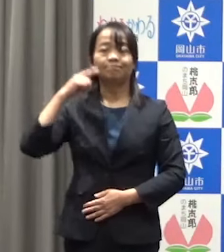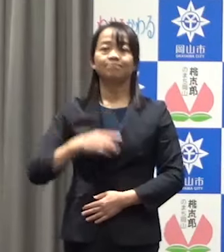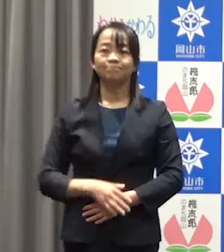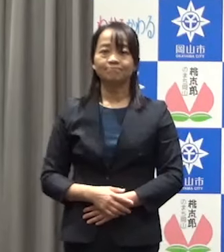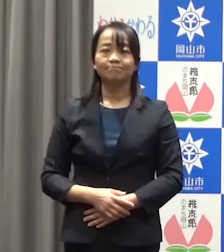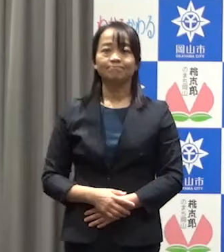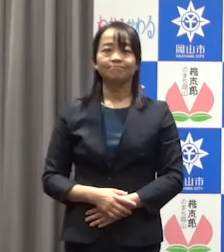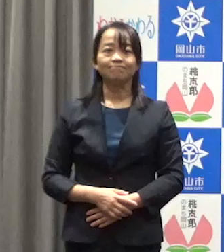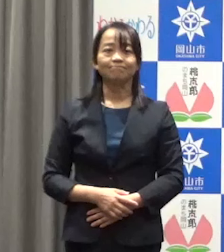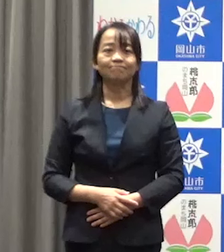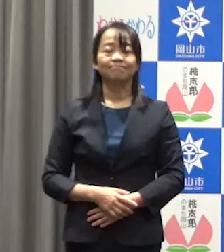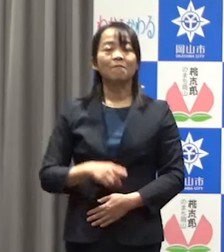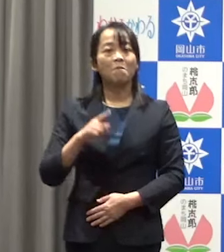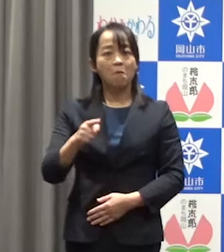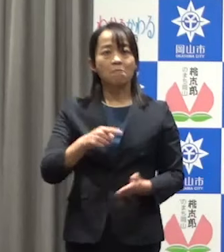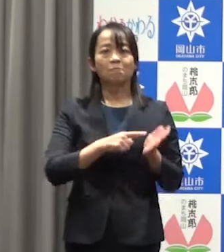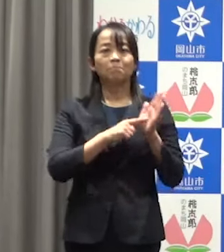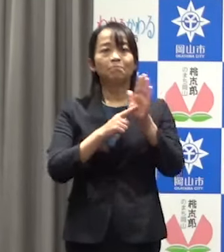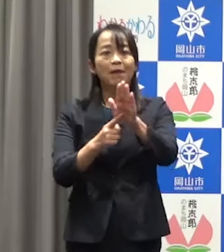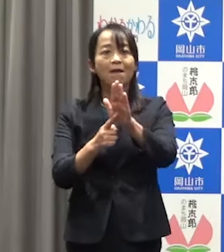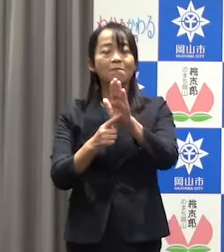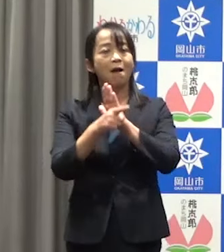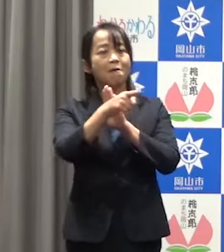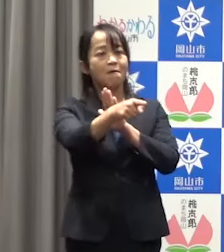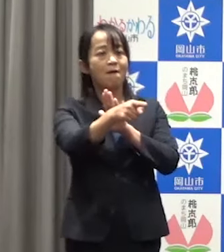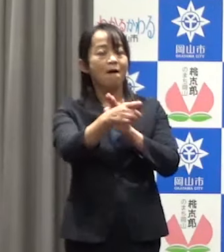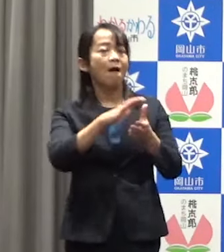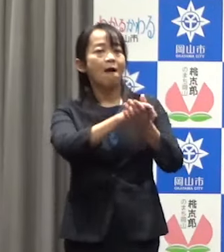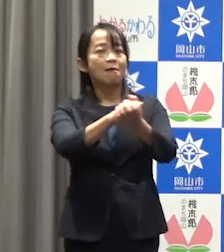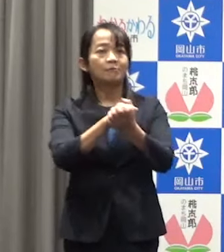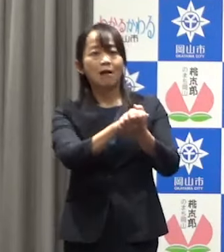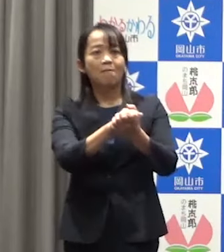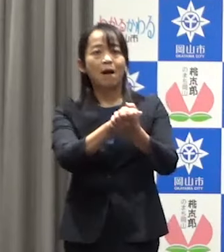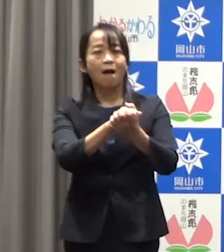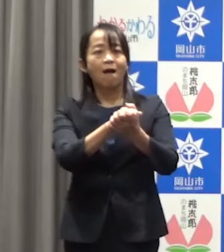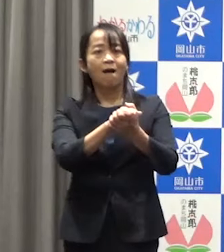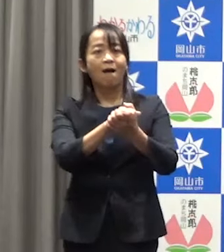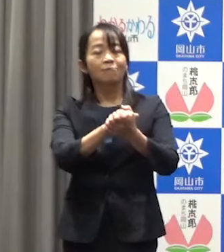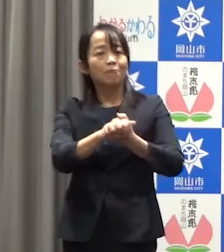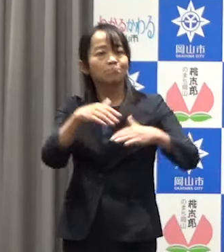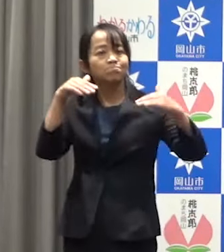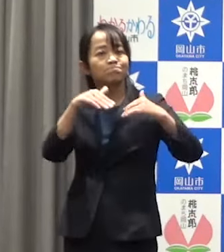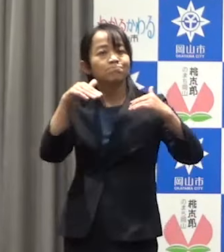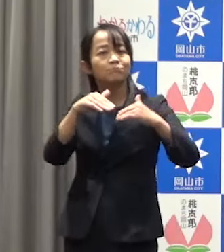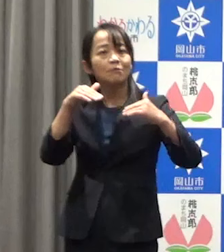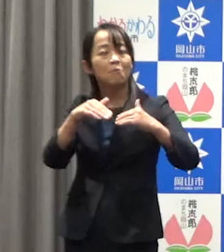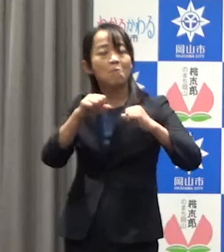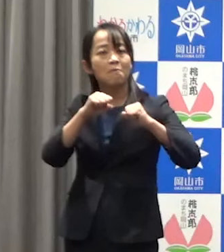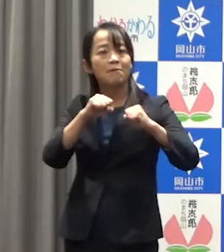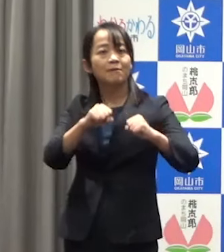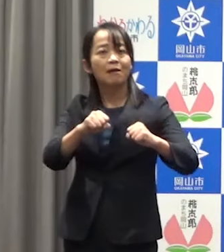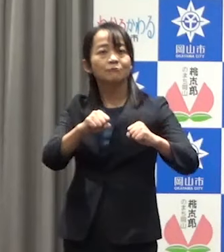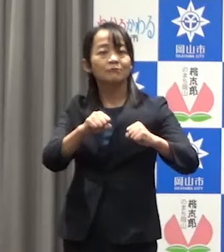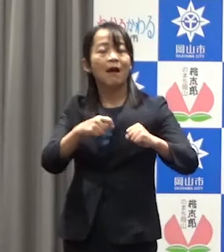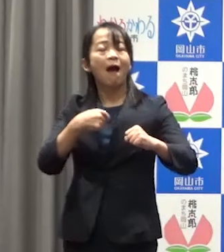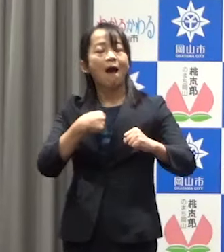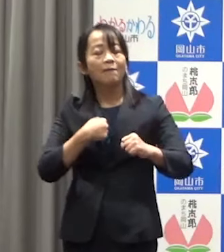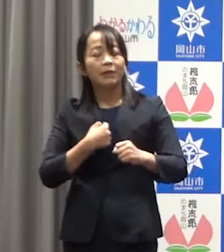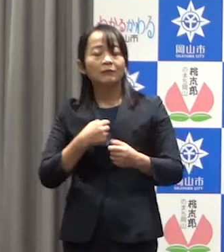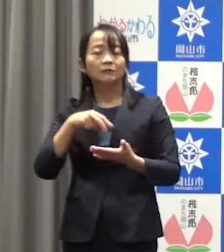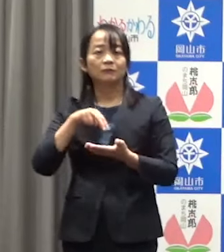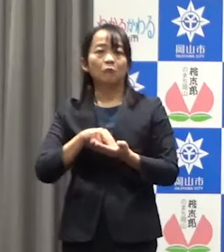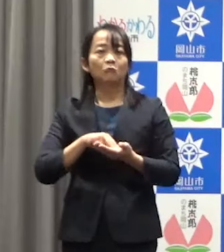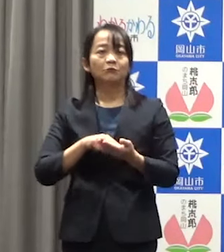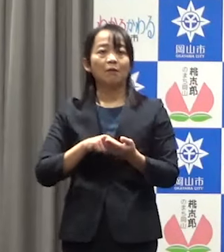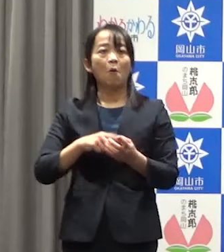ったことを掲げている仲間と議論し合うっていうこともプラスになるんではないか